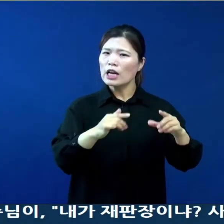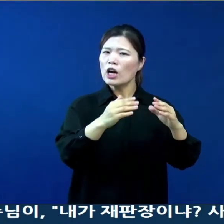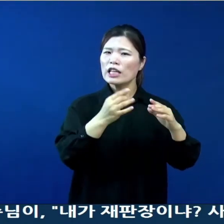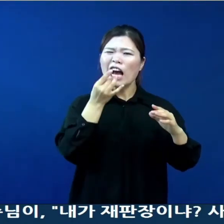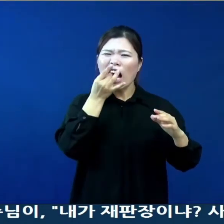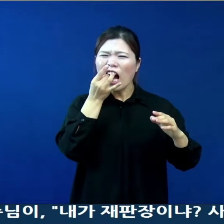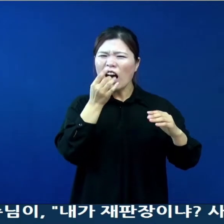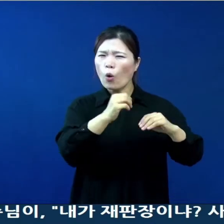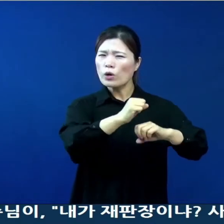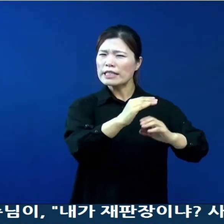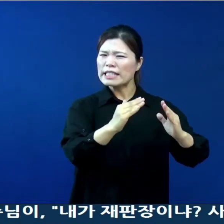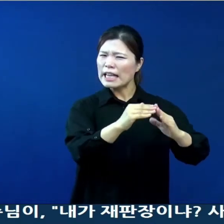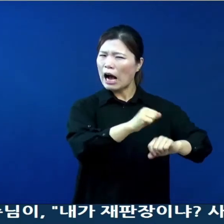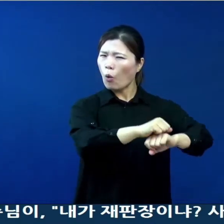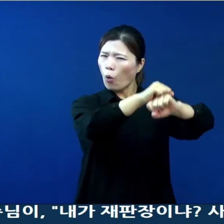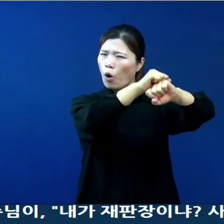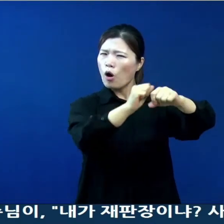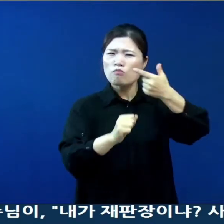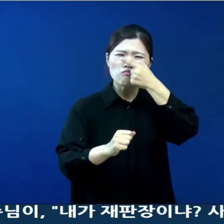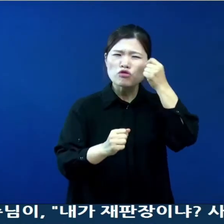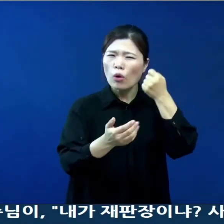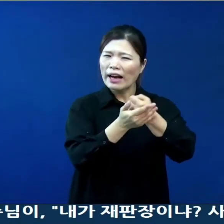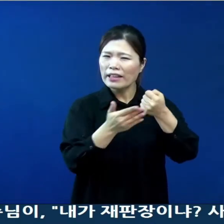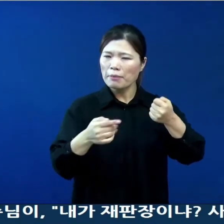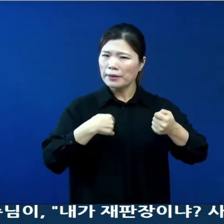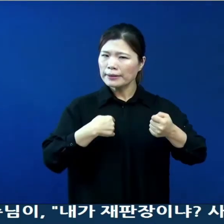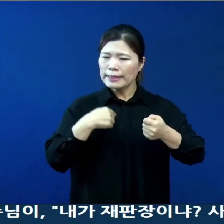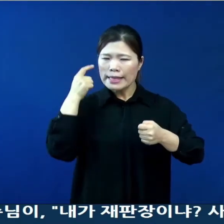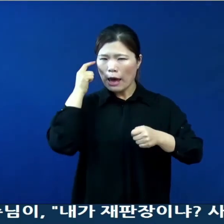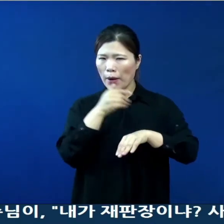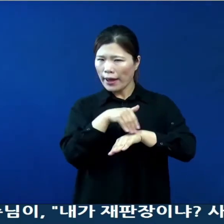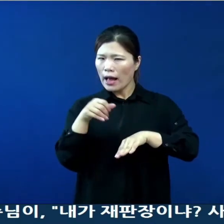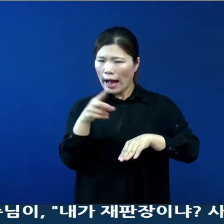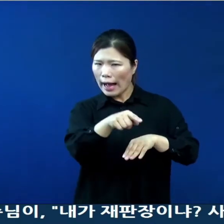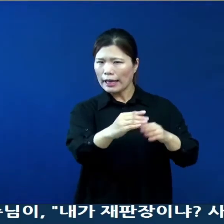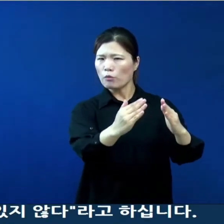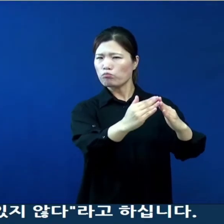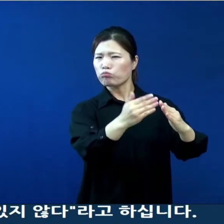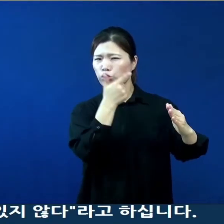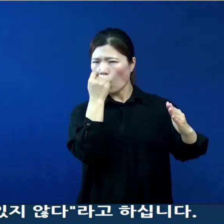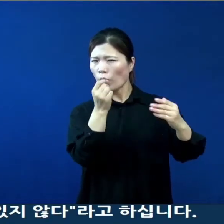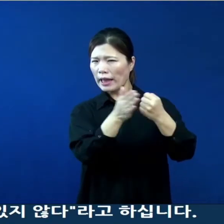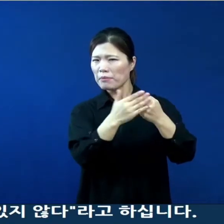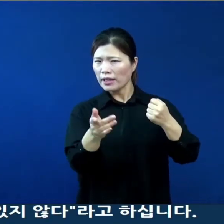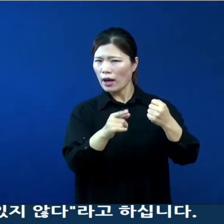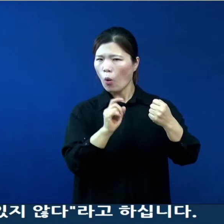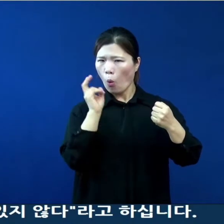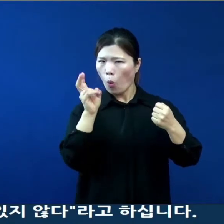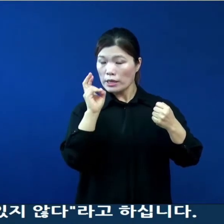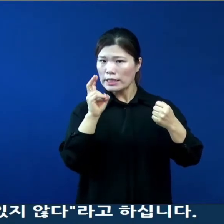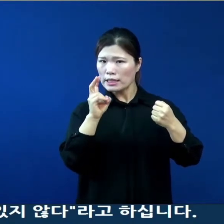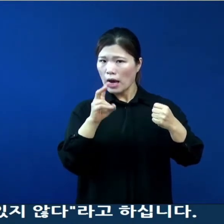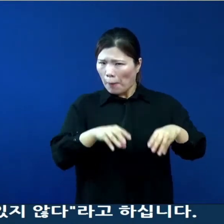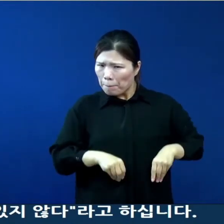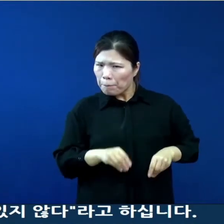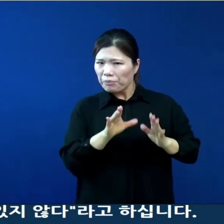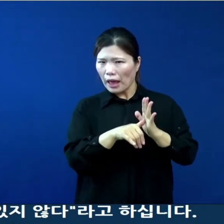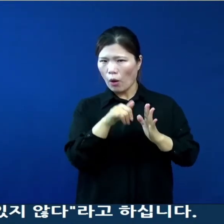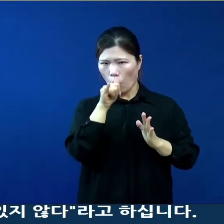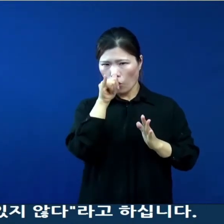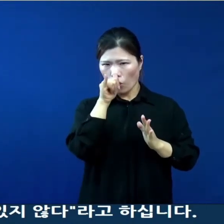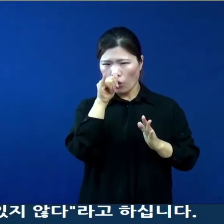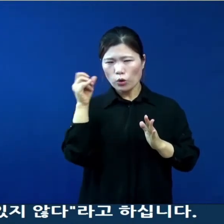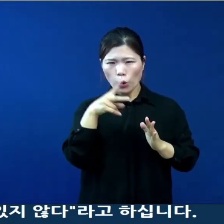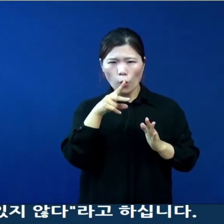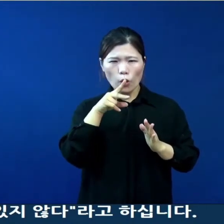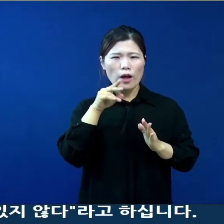곡간에 드리기에는 너무 부족하니까 심중에 계획을 하는 거죠. 아, 이걸로 안 되겠구나. 앞으로 가뭄의 때가 올 때도 있고 앞으로 더 어려움의 때가 올